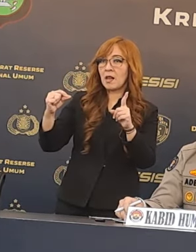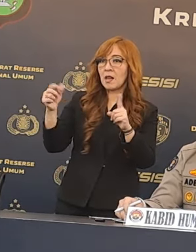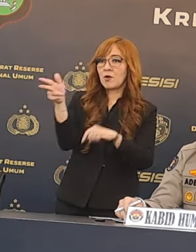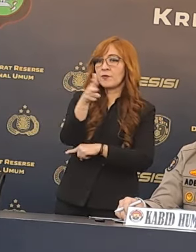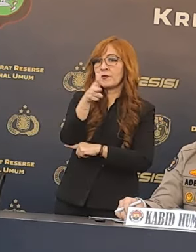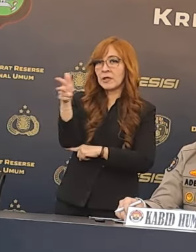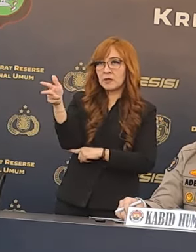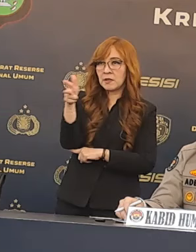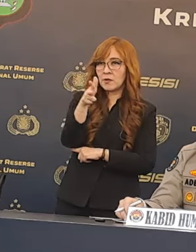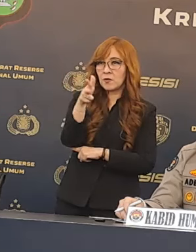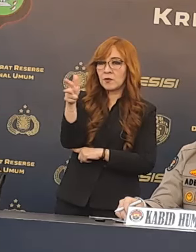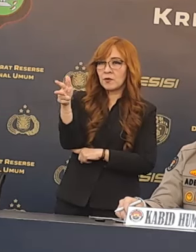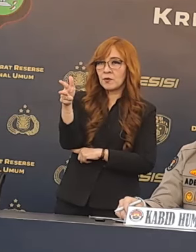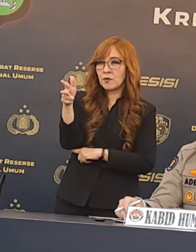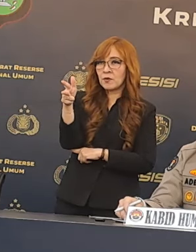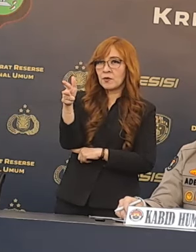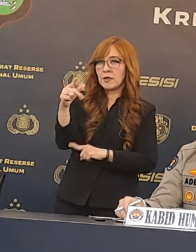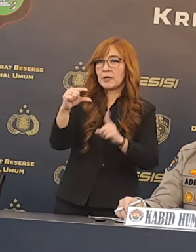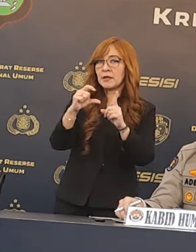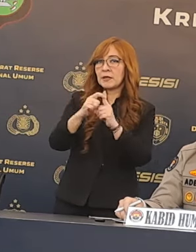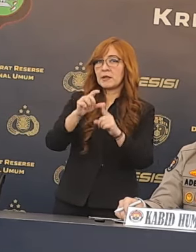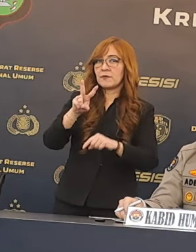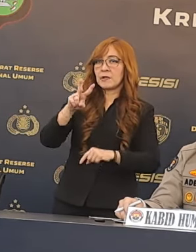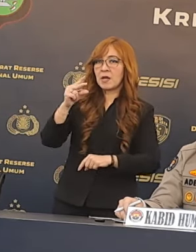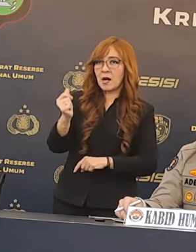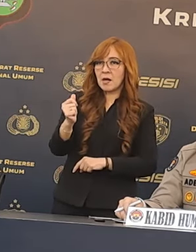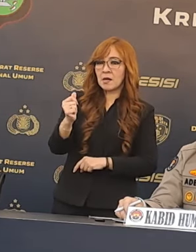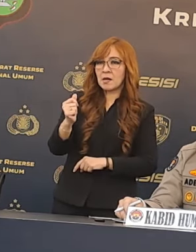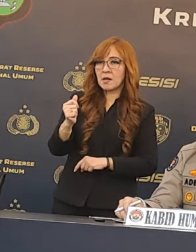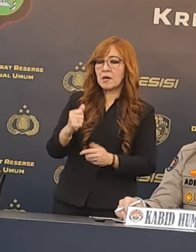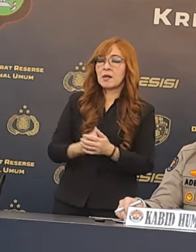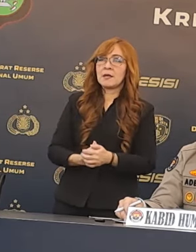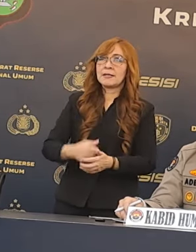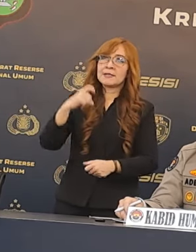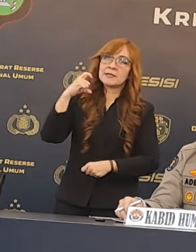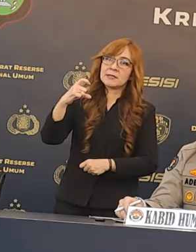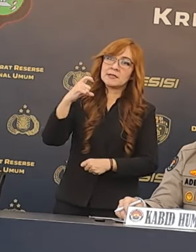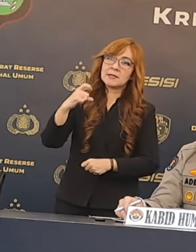video record ataupun DVR, kamera CCTV,